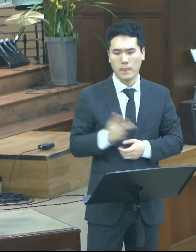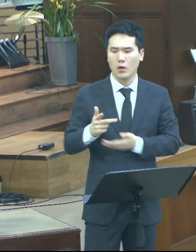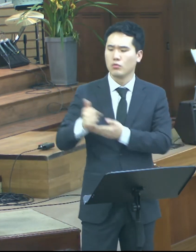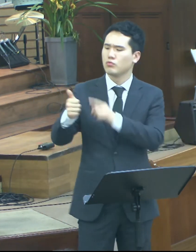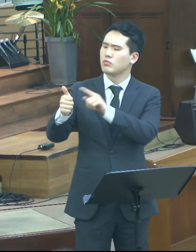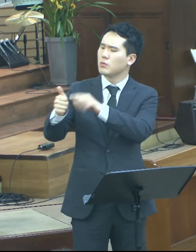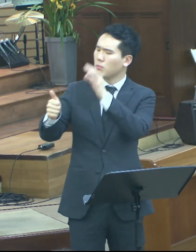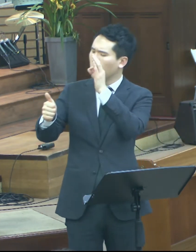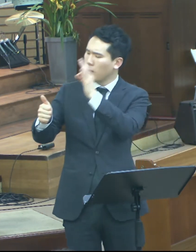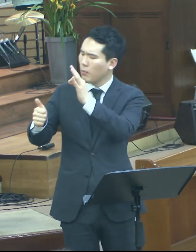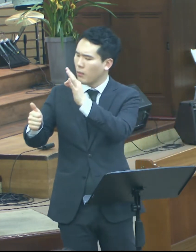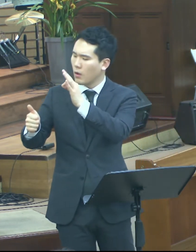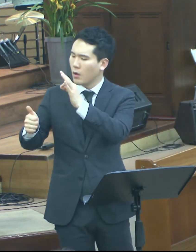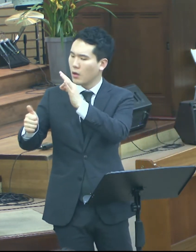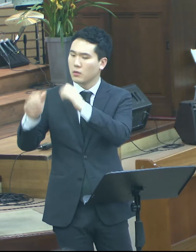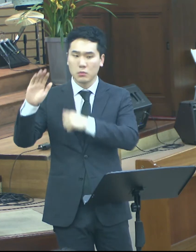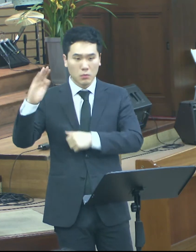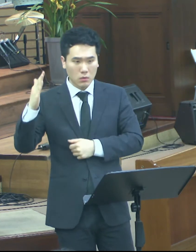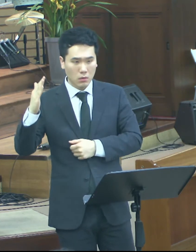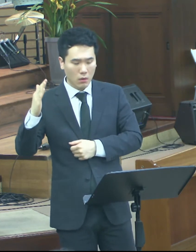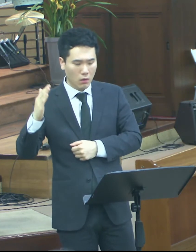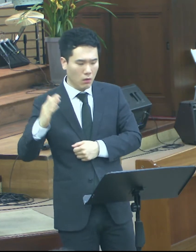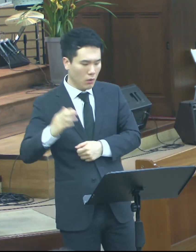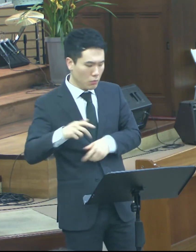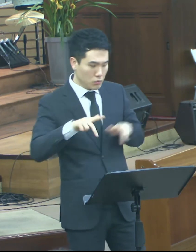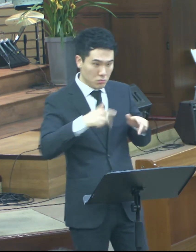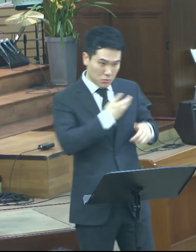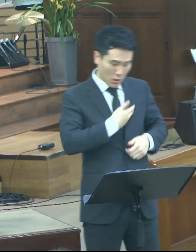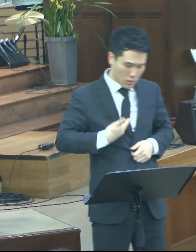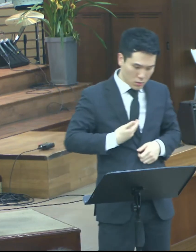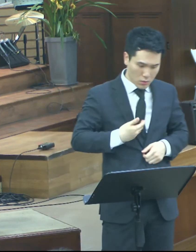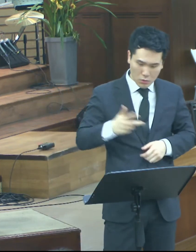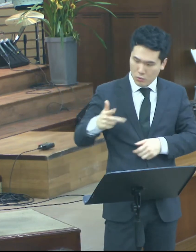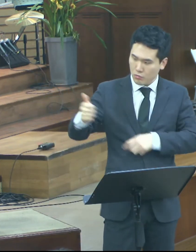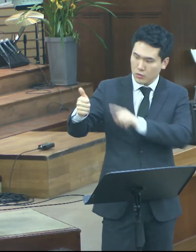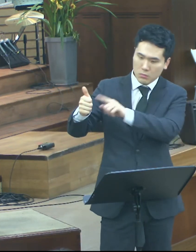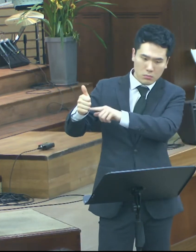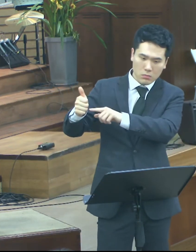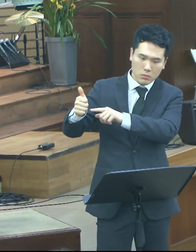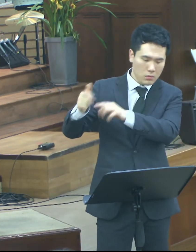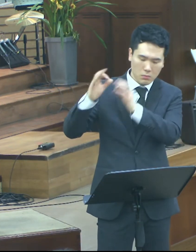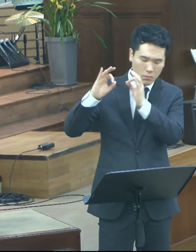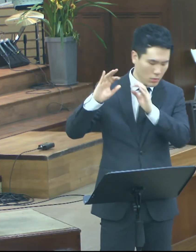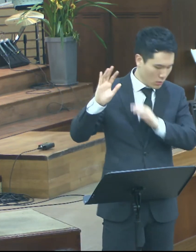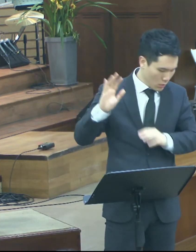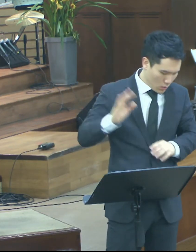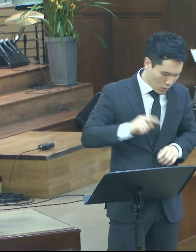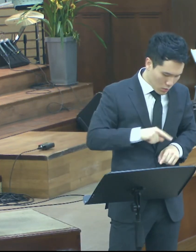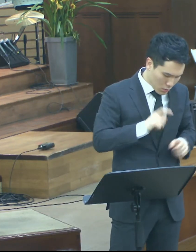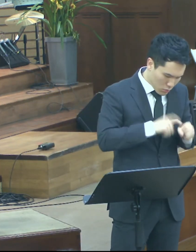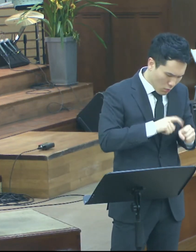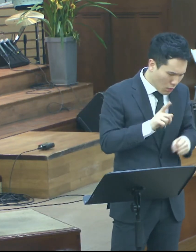큰일 났네. 떡 안 갖고 왔네. 굶겠네. 이러고 있어요. 그러니까 예수님이 나를 모른다.